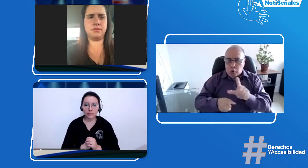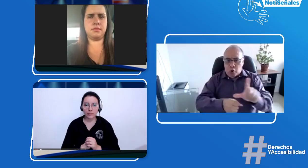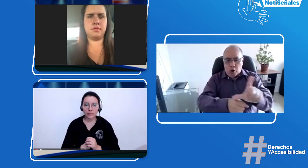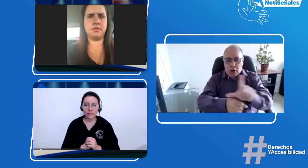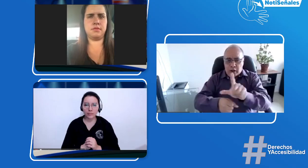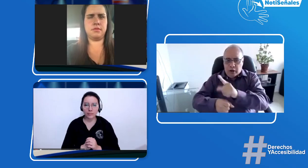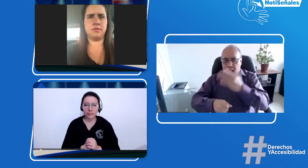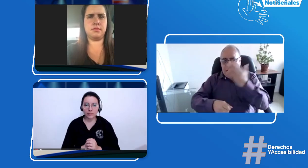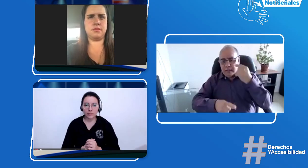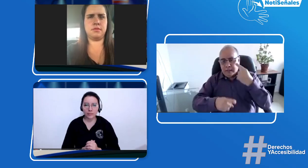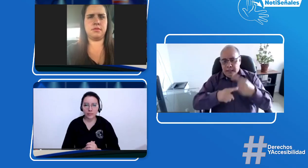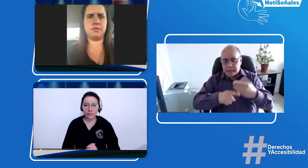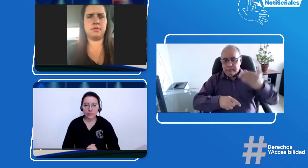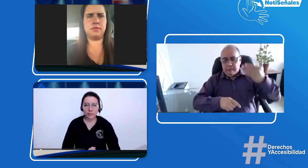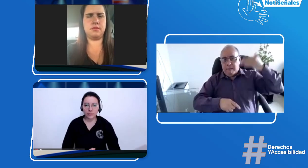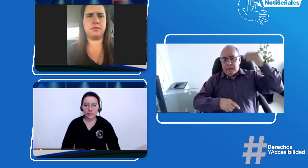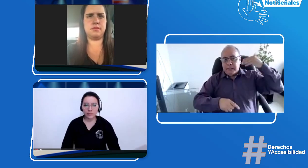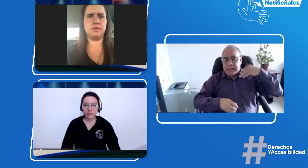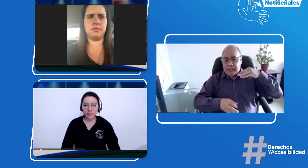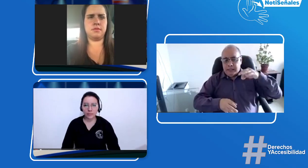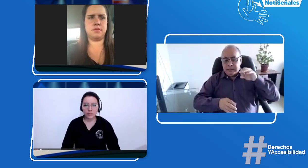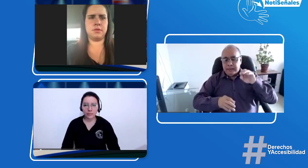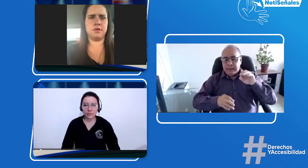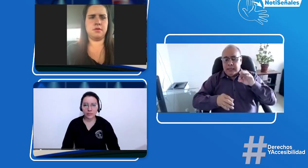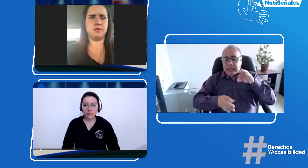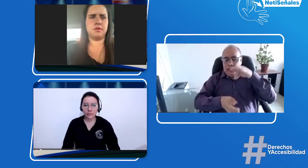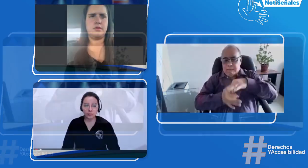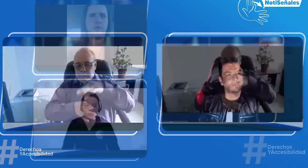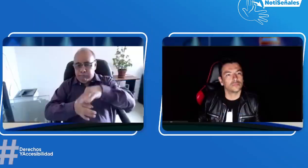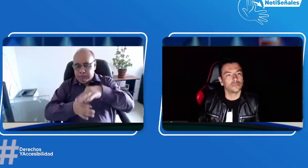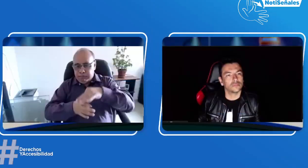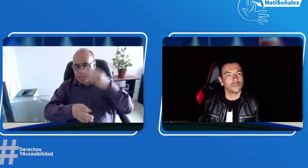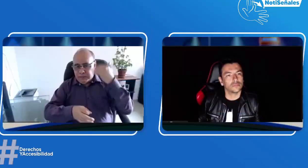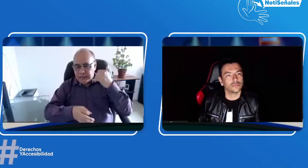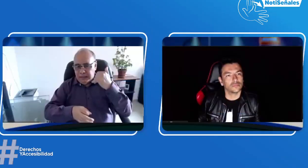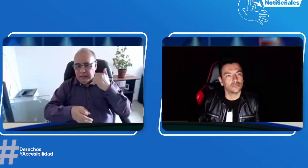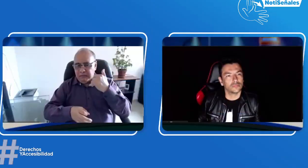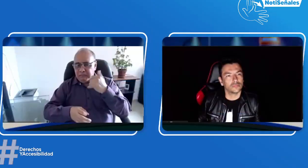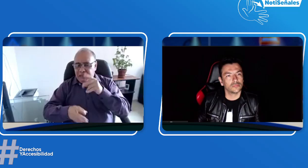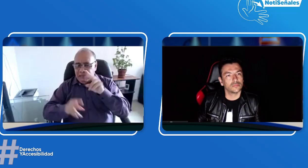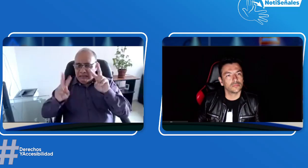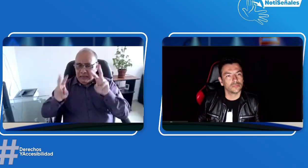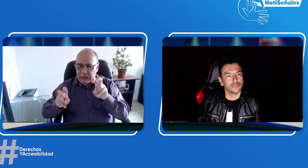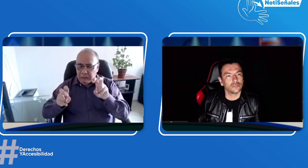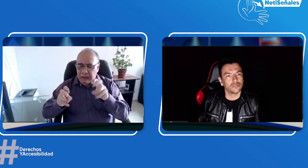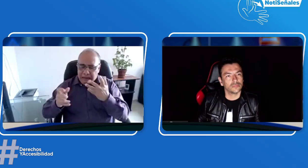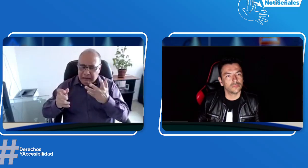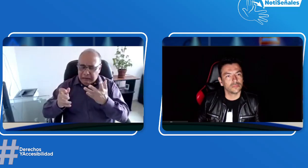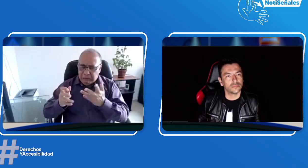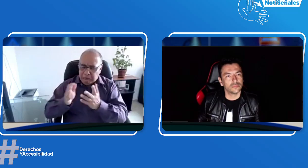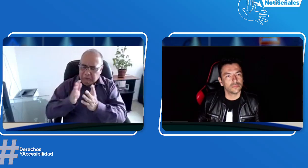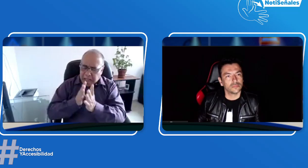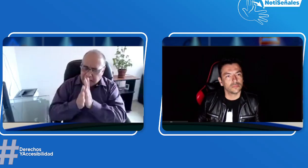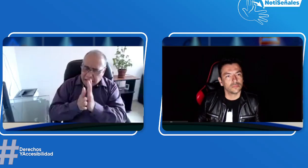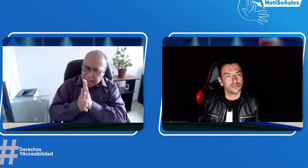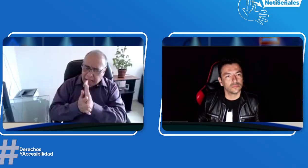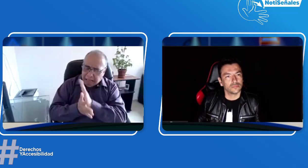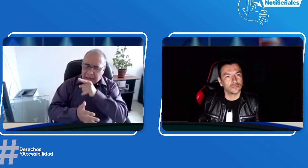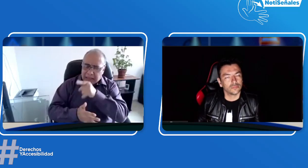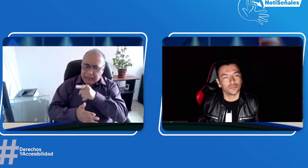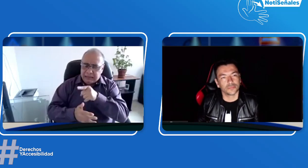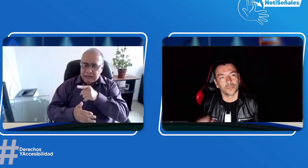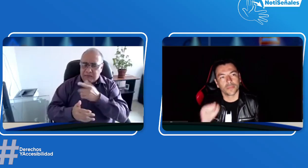comente cuál es la situación a las que se ha visto, se ha enfrentado en las diferentes